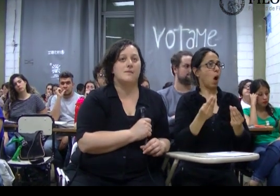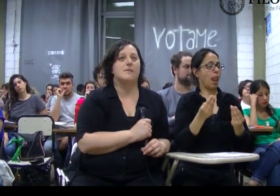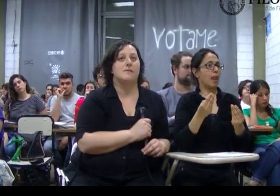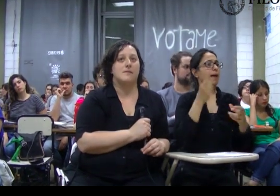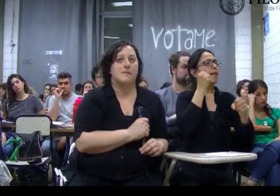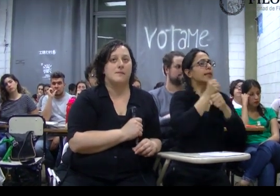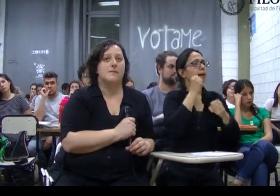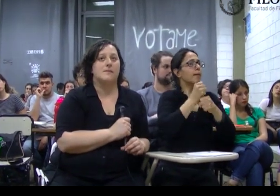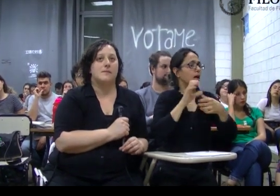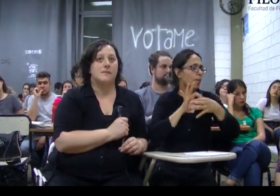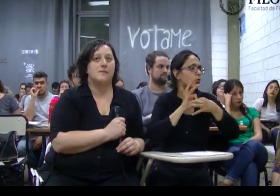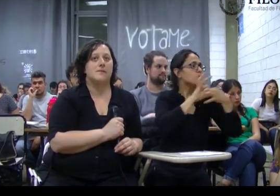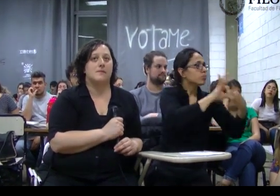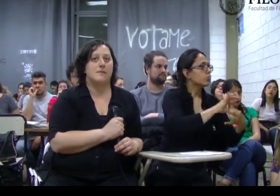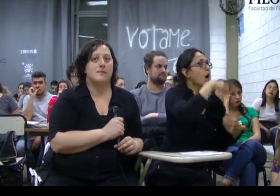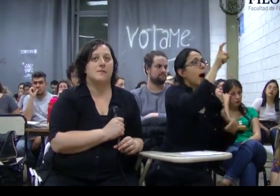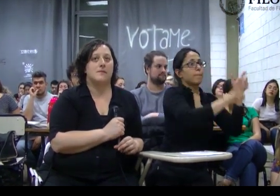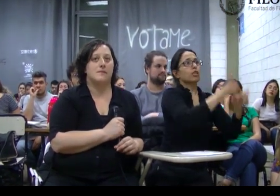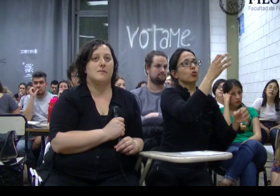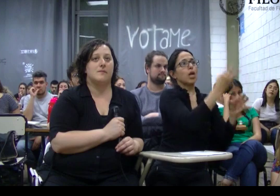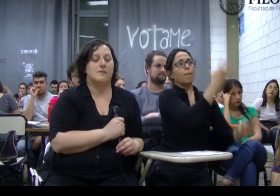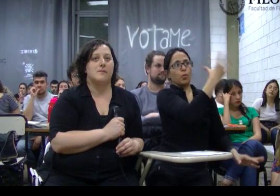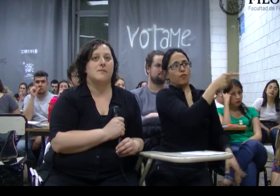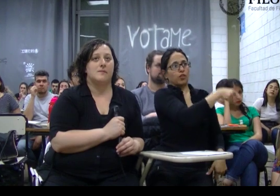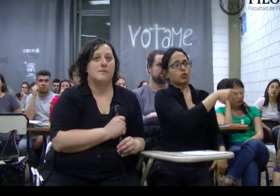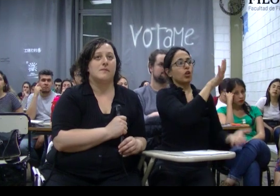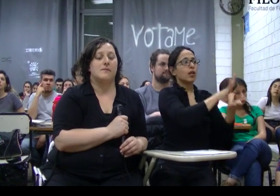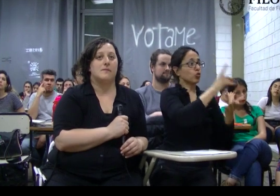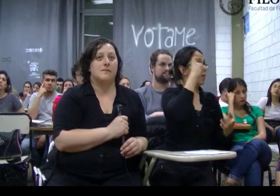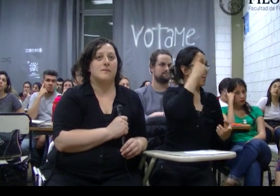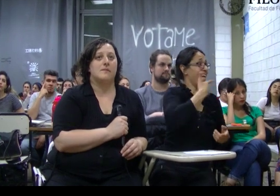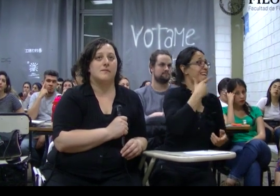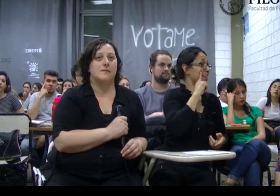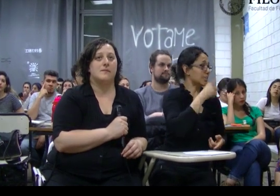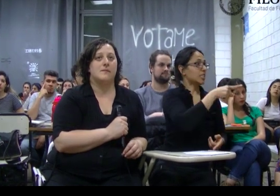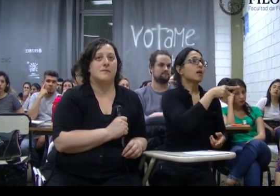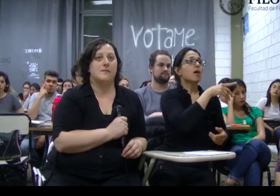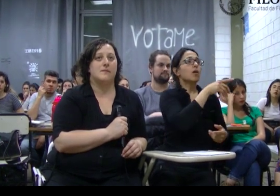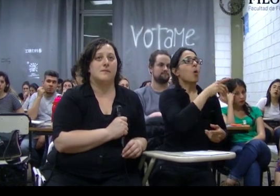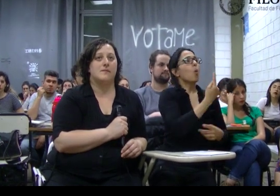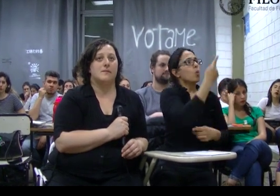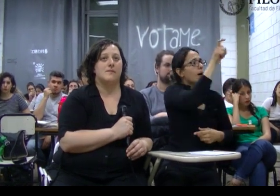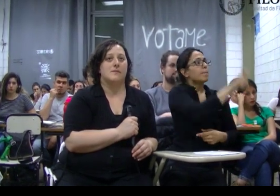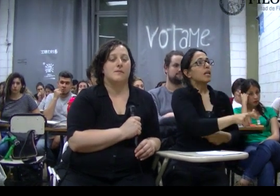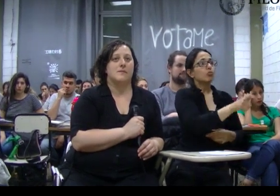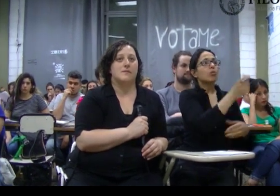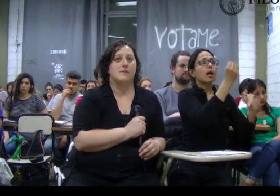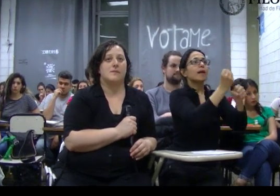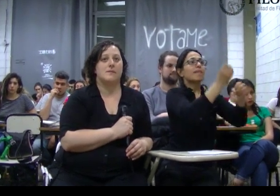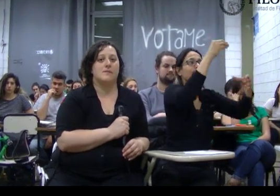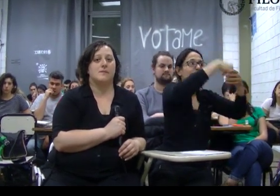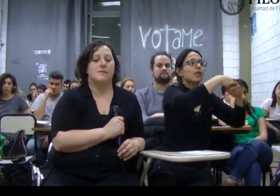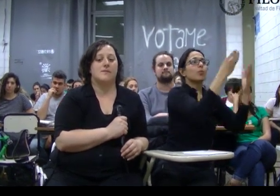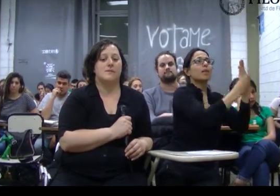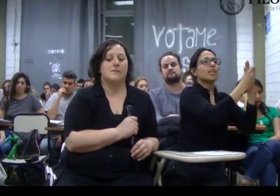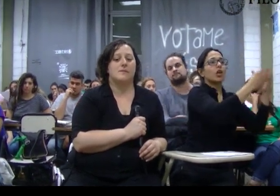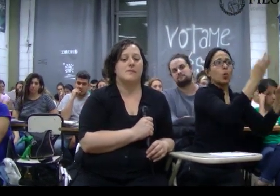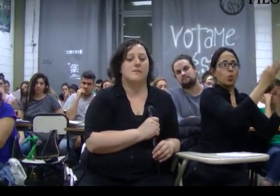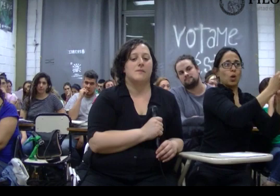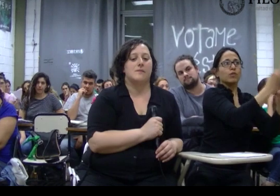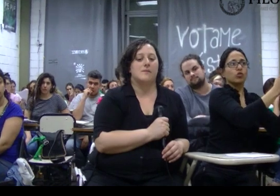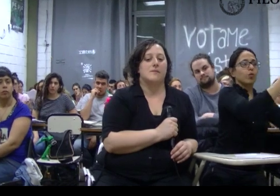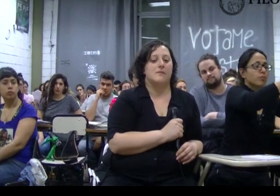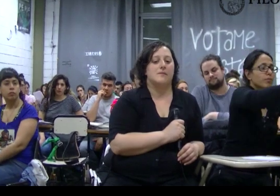asociación con especialistas en ESI, una persona que trabajaba en el Ministerio de Educación, en el área